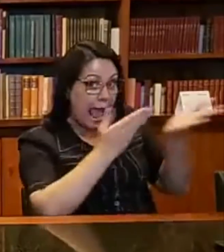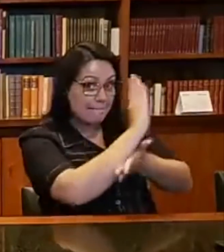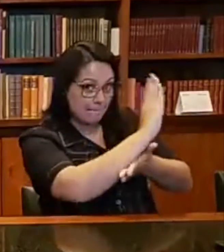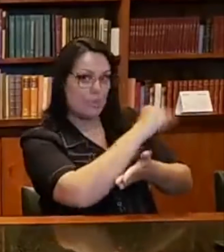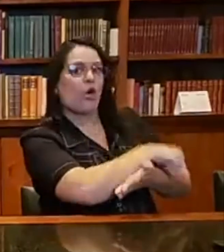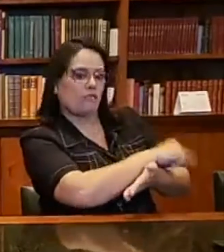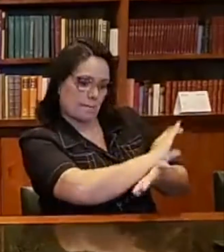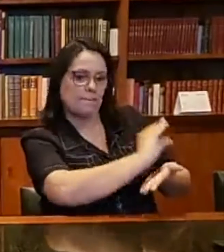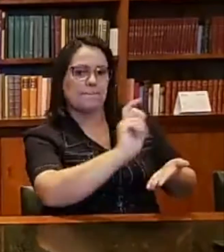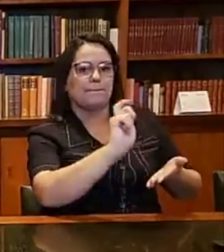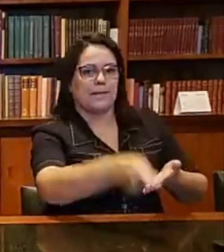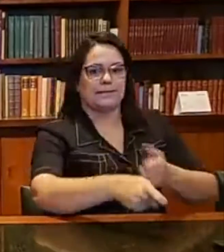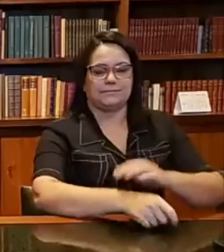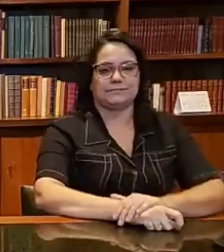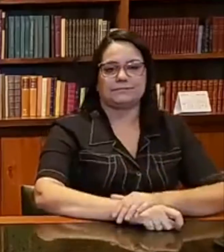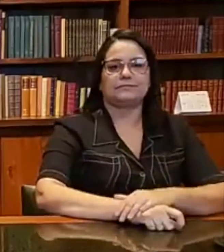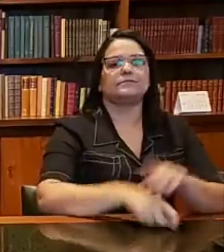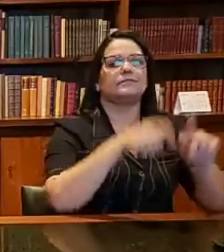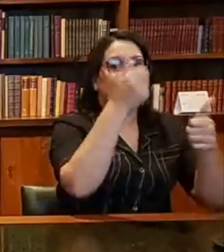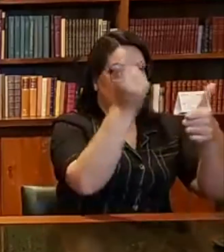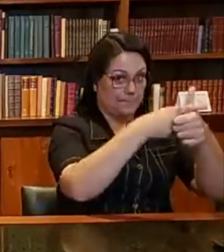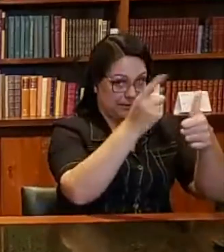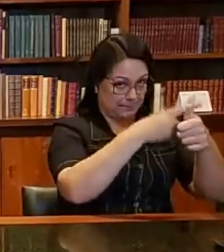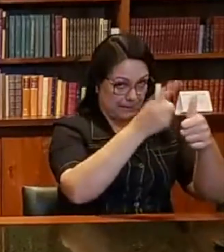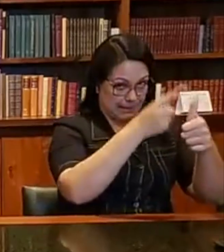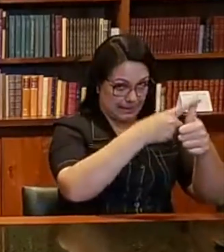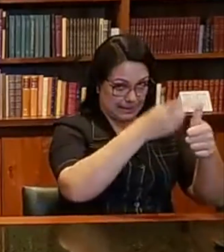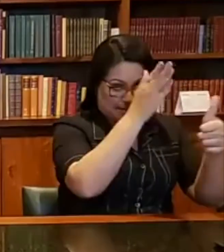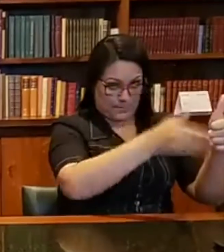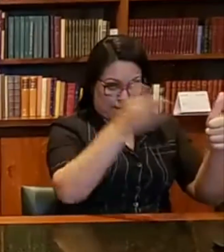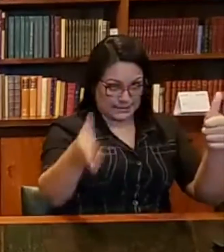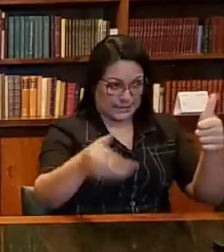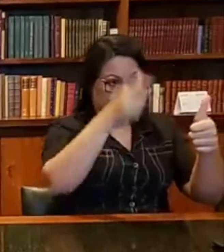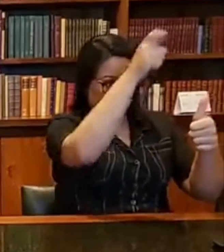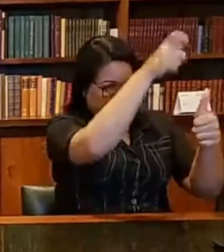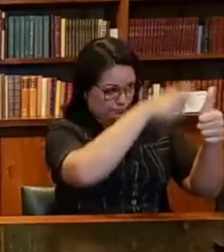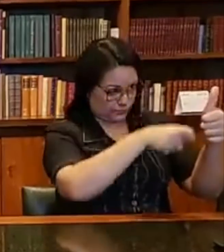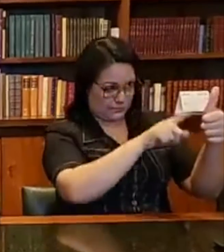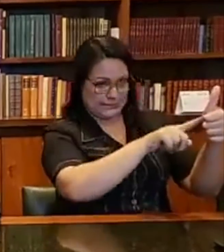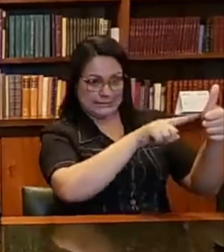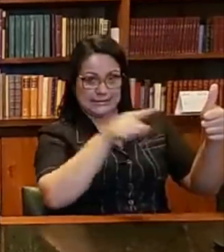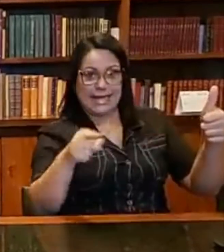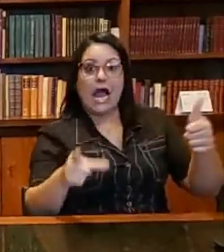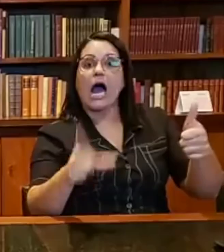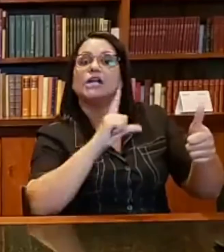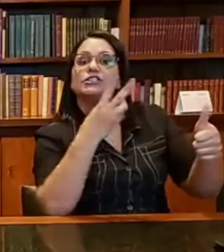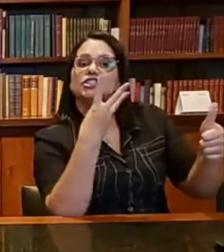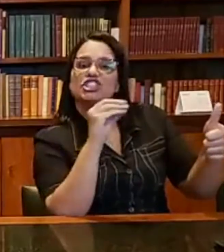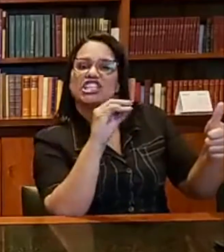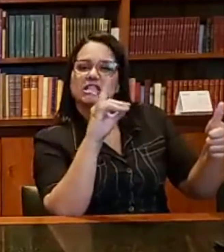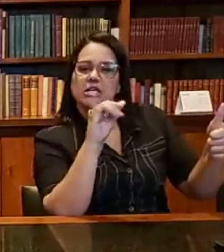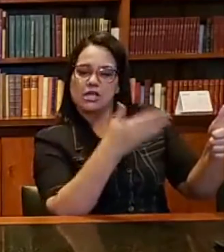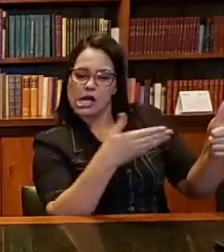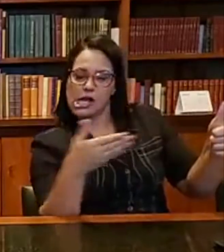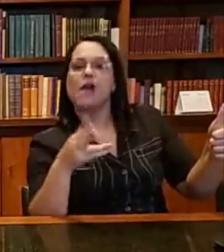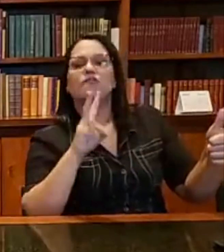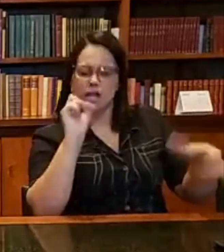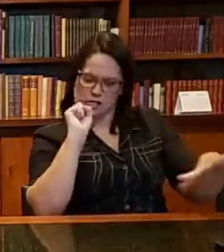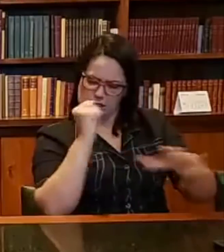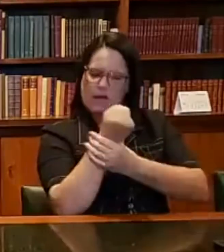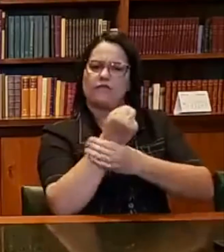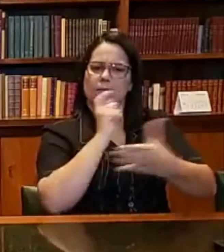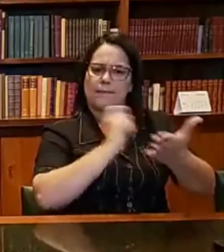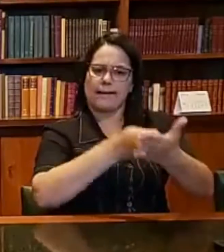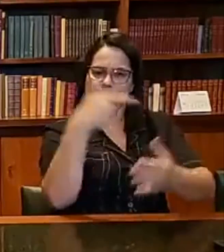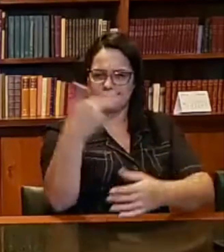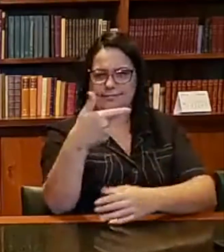antes de completar 30 dias do recebimento da primeira parcela, certamente, a Caixa garante que vai pagar a segunda parcela. Certamente. E esse pessoal que